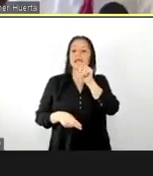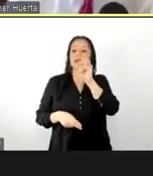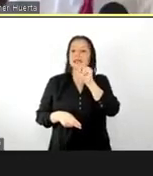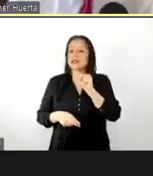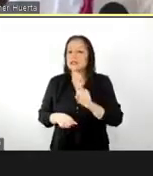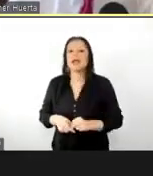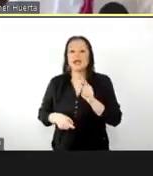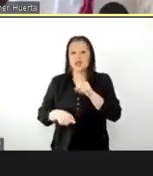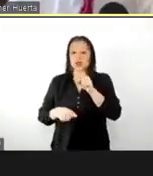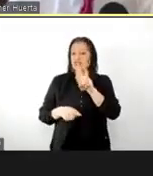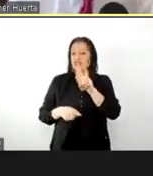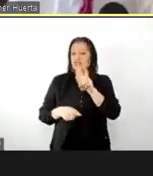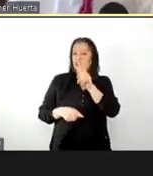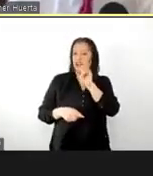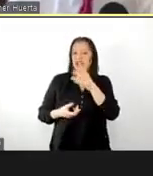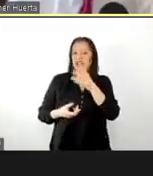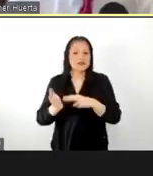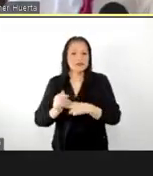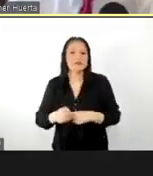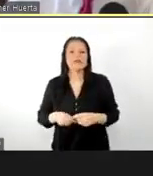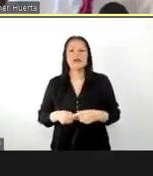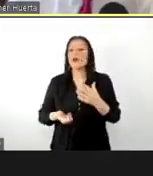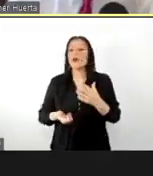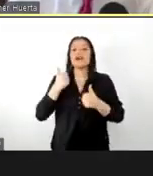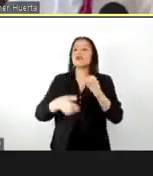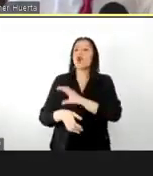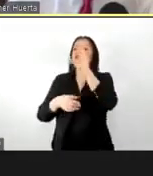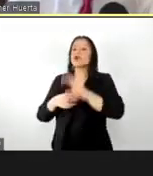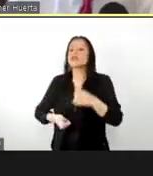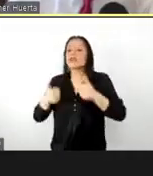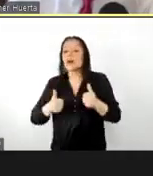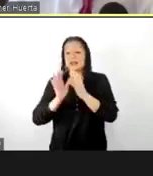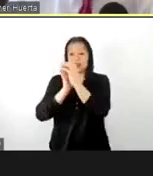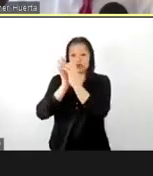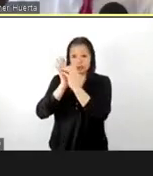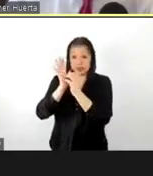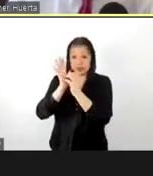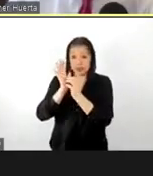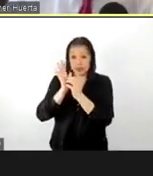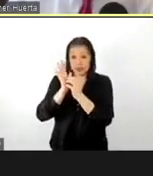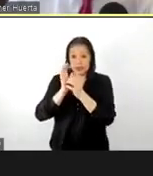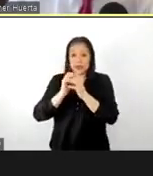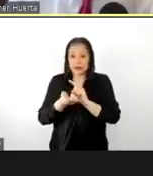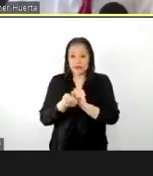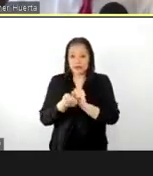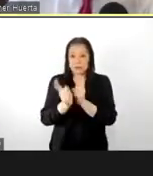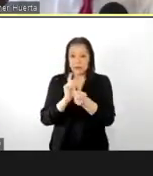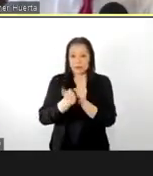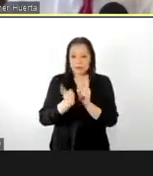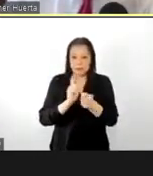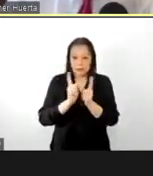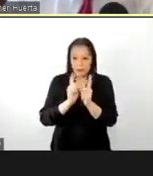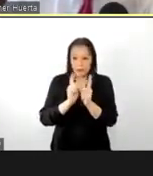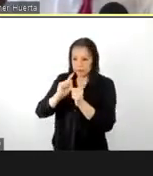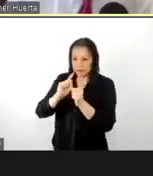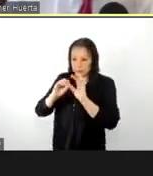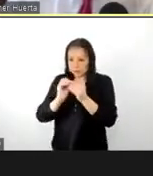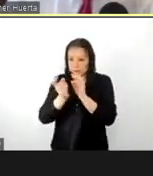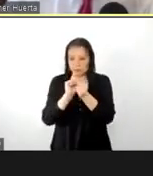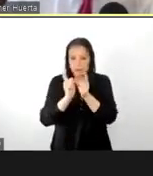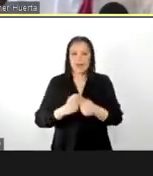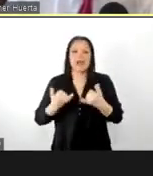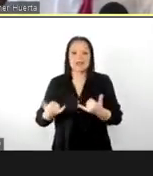Entonces, las variantes son consecuencia de que los virus mutan constantemente. Y hasta ahora